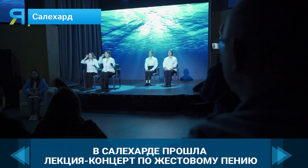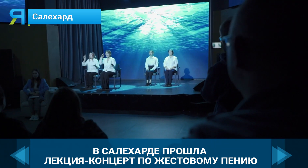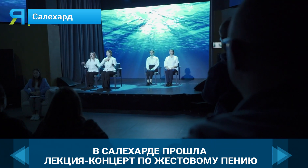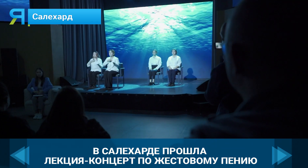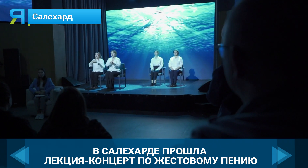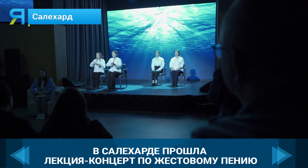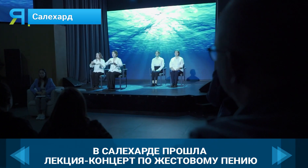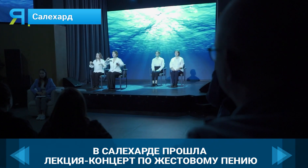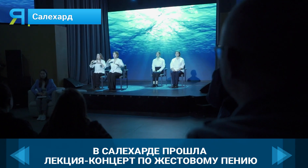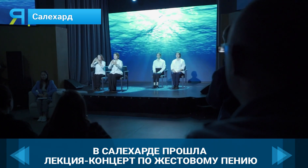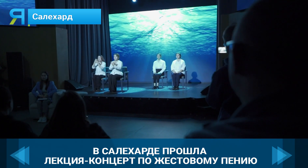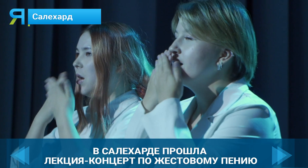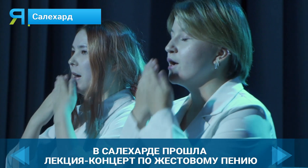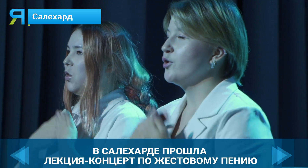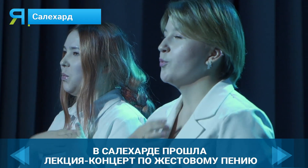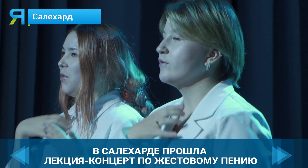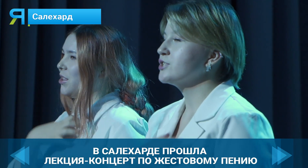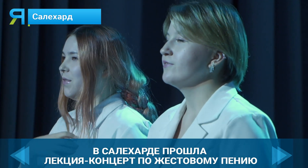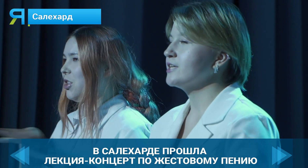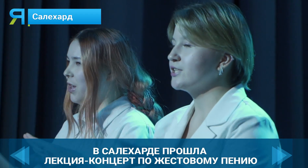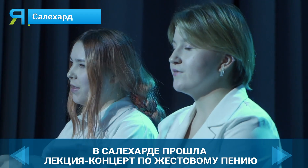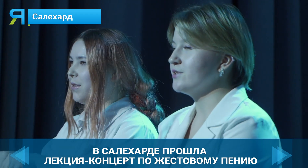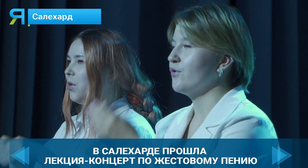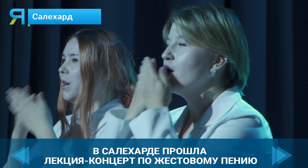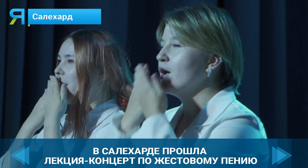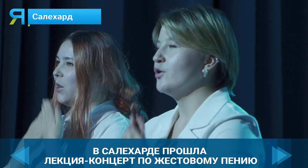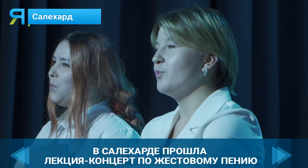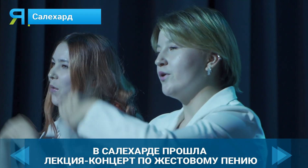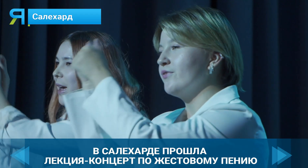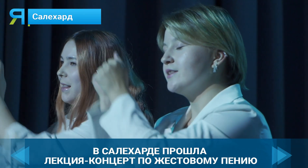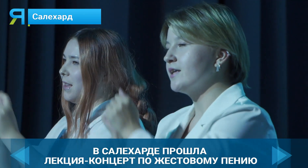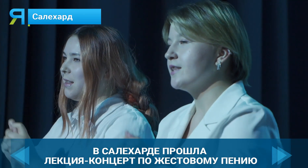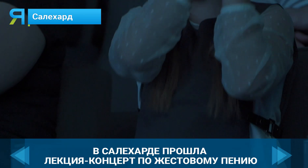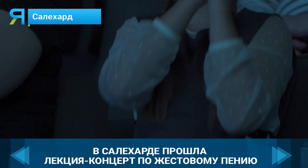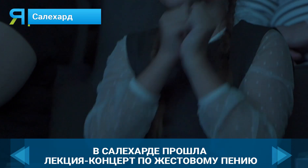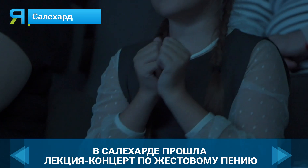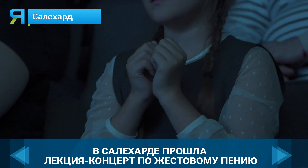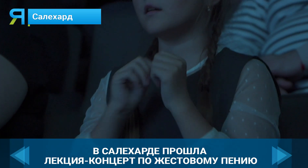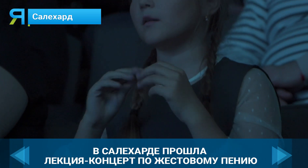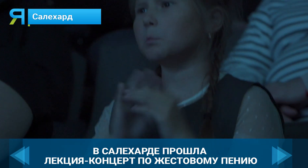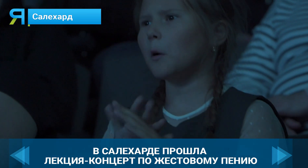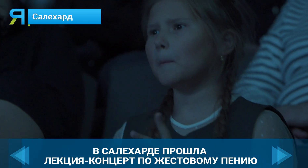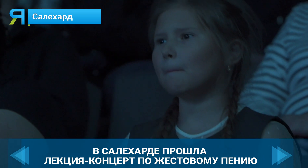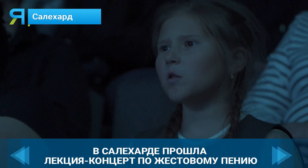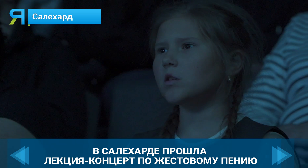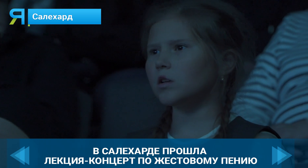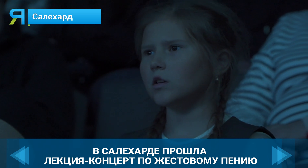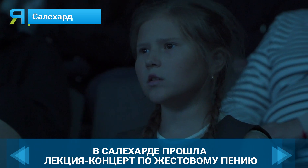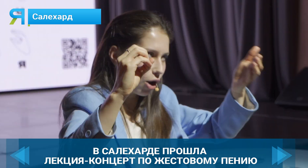концерт, лекция. В перерывах между композициями элементарные правила поведения со слабослышащими людьми. Сначала помахать руками или прикоснуться, чтобы человек